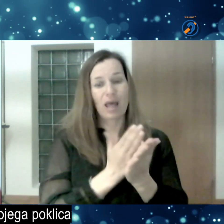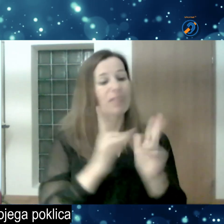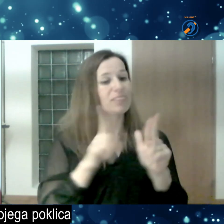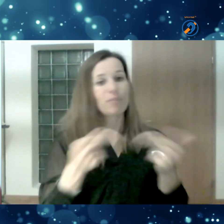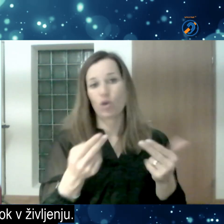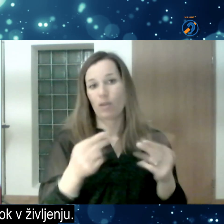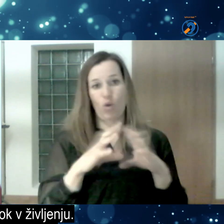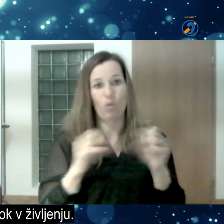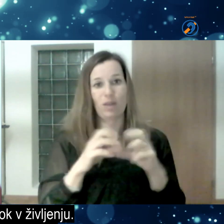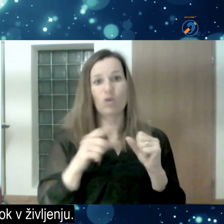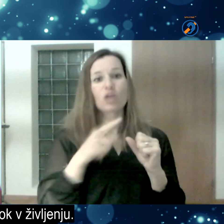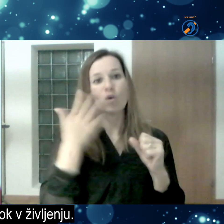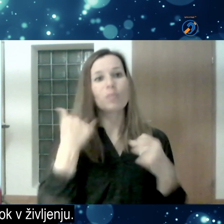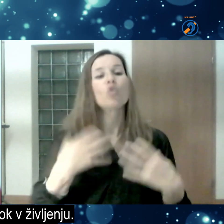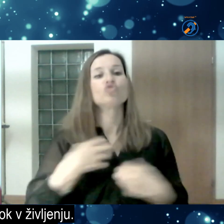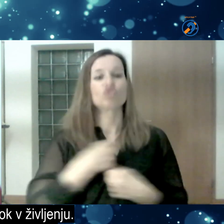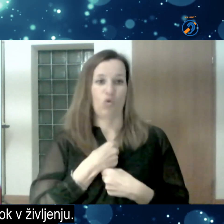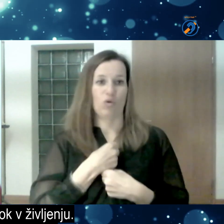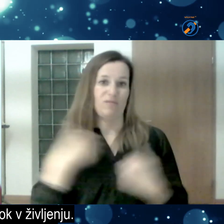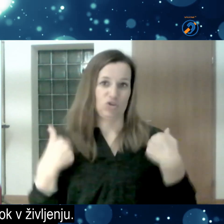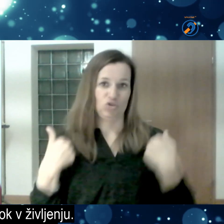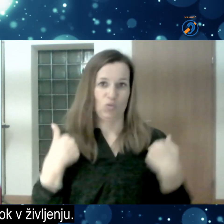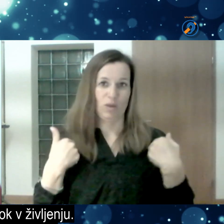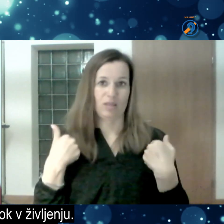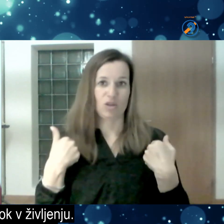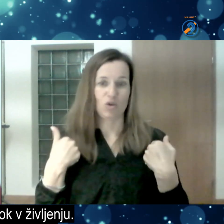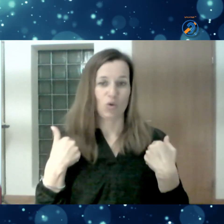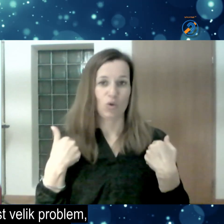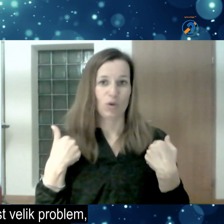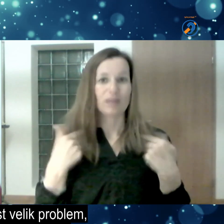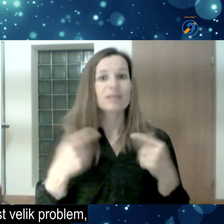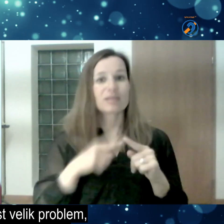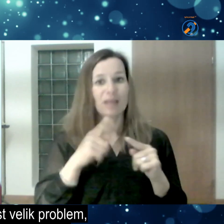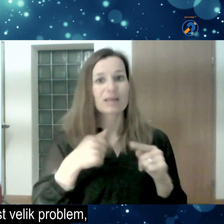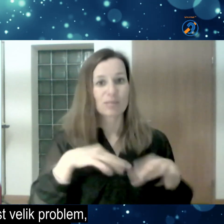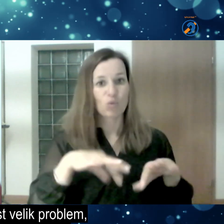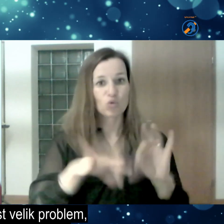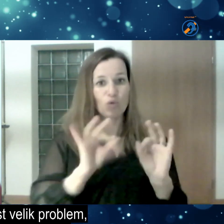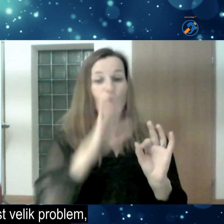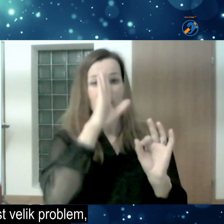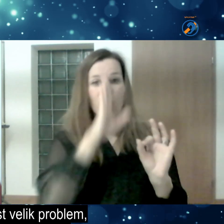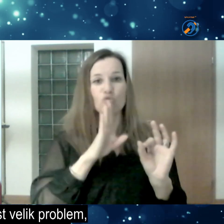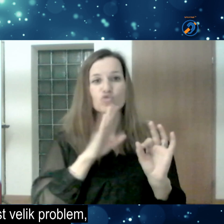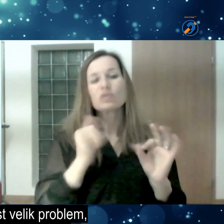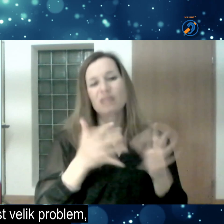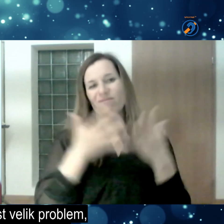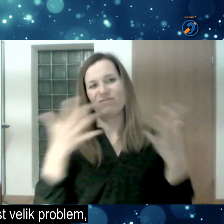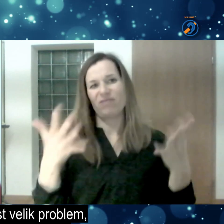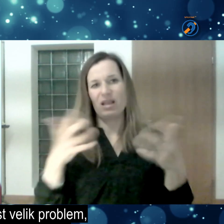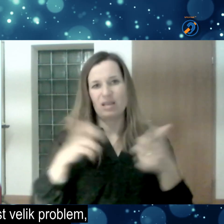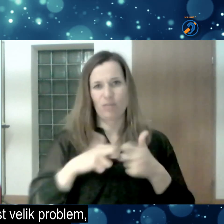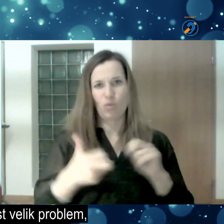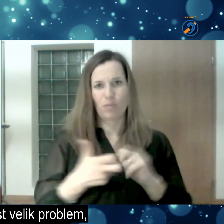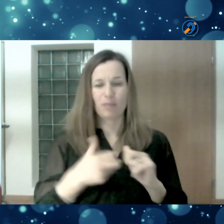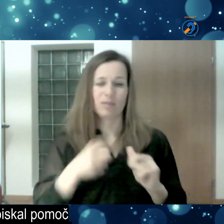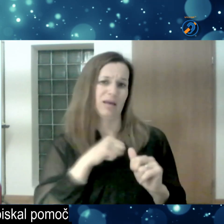opravljati, ne. To je bil en šok v življenju in takrat sem ugotovil, da je naglušnost en velik problem, ki ga sam bolj